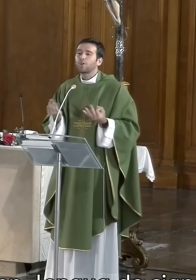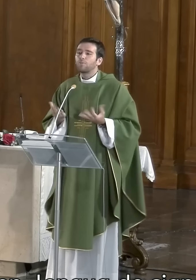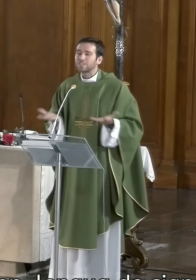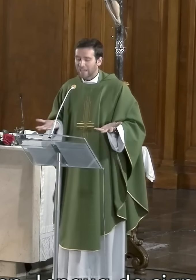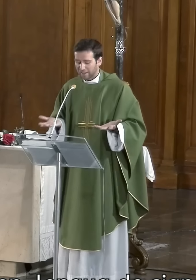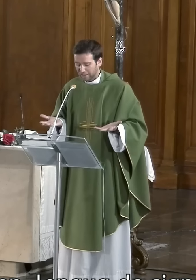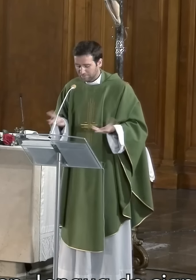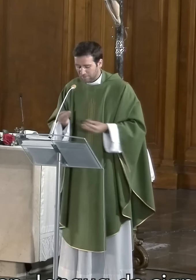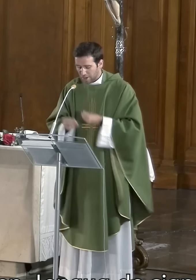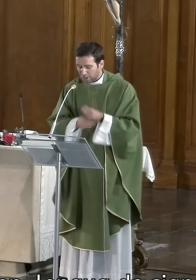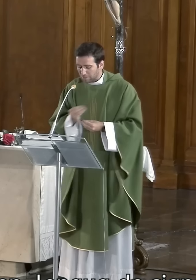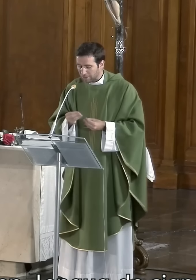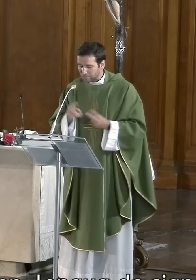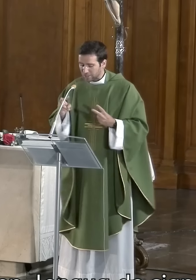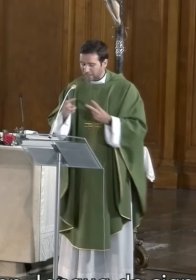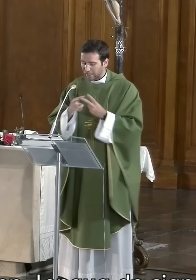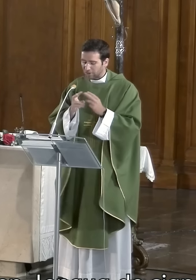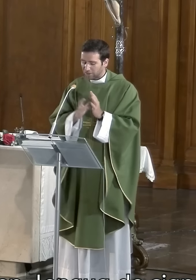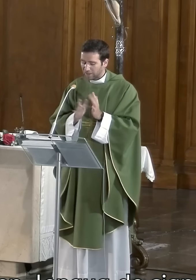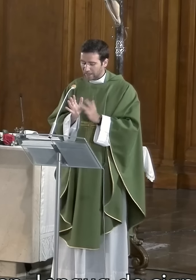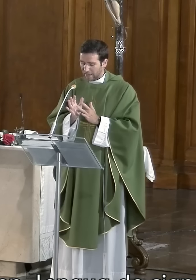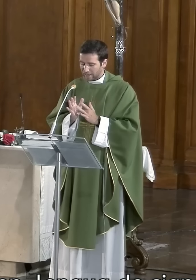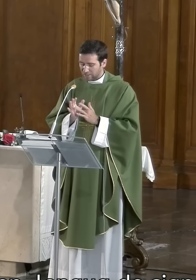se hace? ¿Cómo podemos reconocer a Jesús?